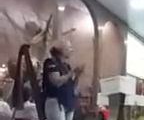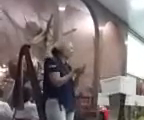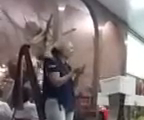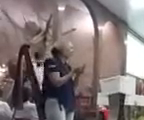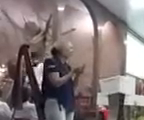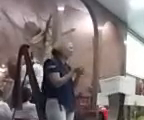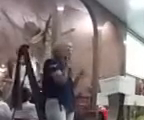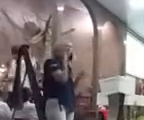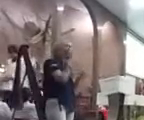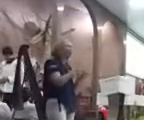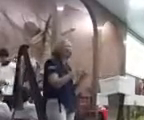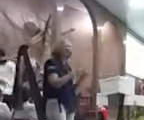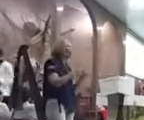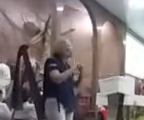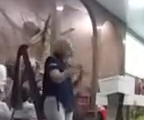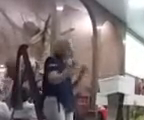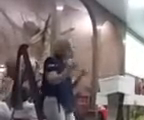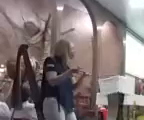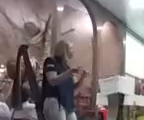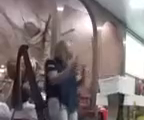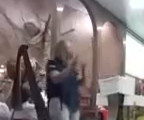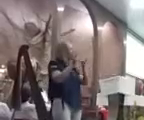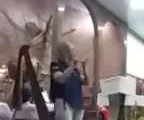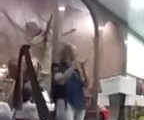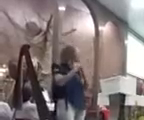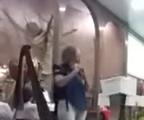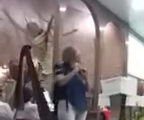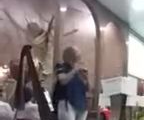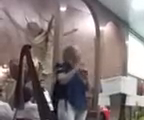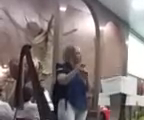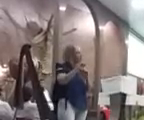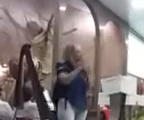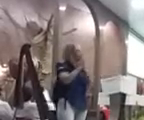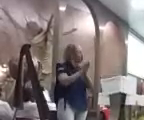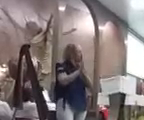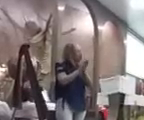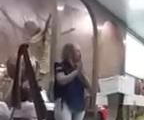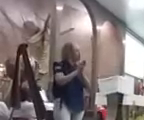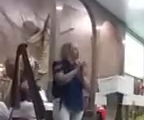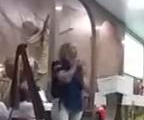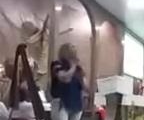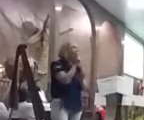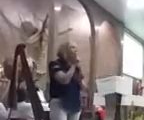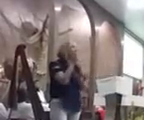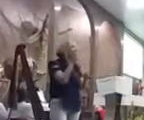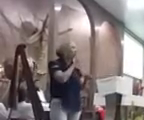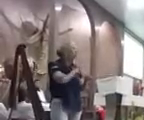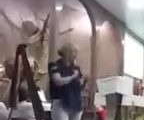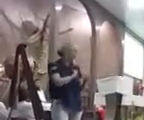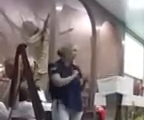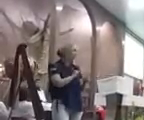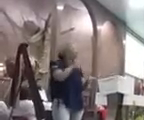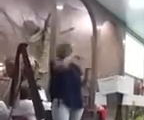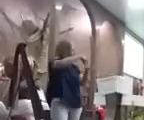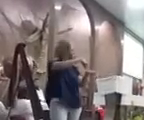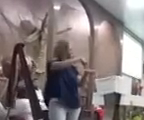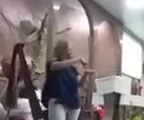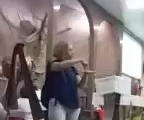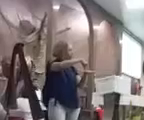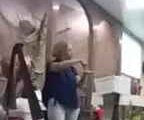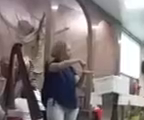percebe que dentro da família, se não tiver oração, perdão e amor, não se sustenta a família